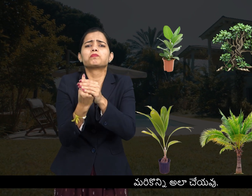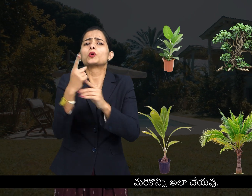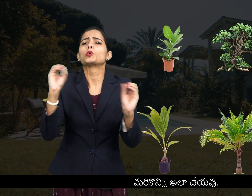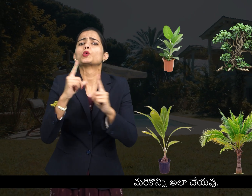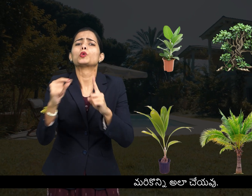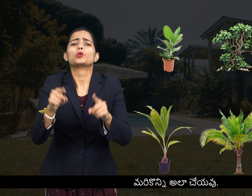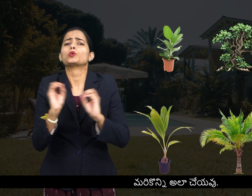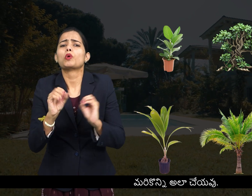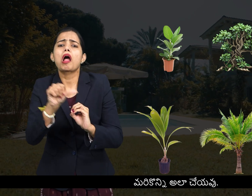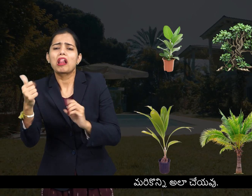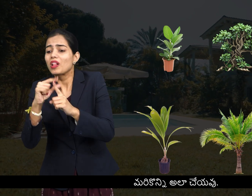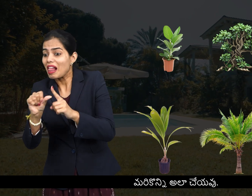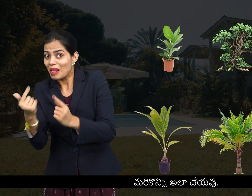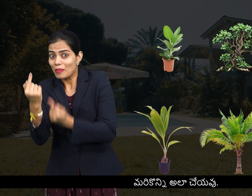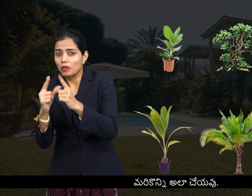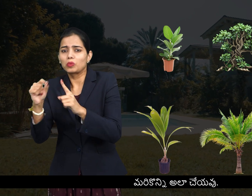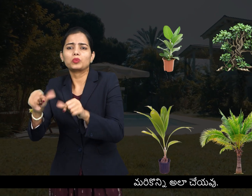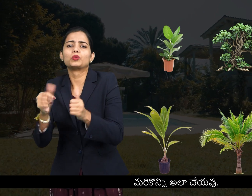చేయవు.